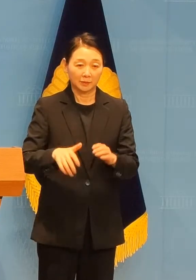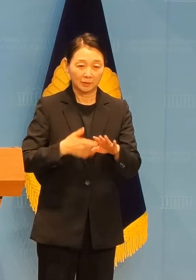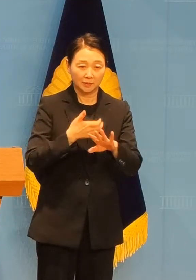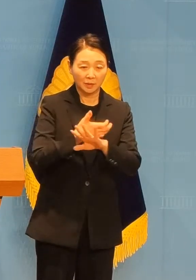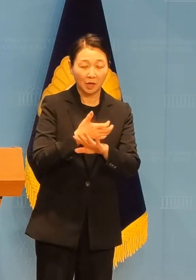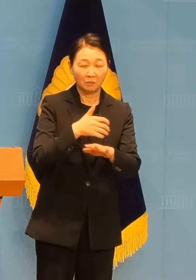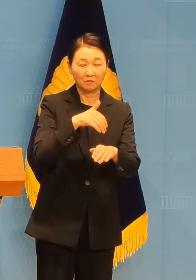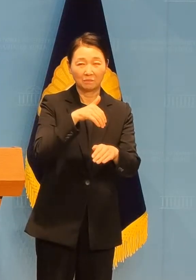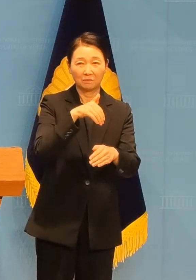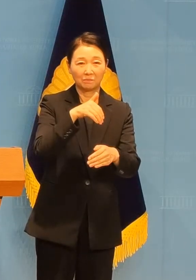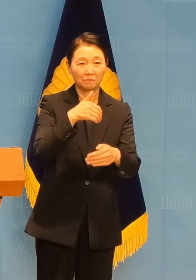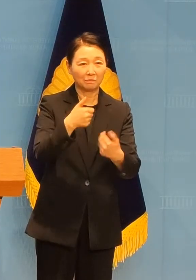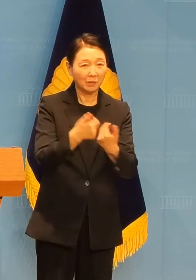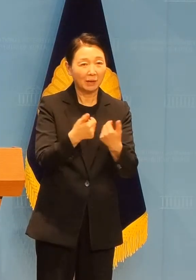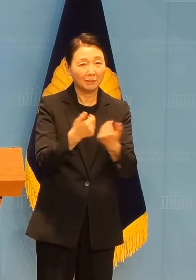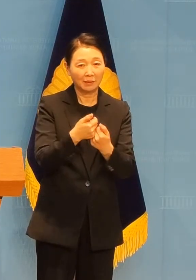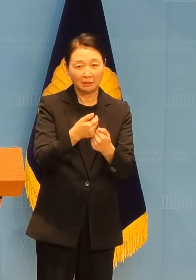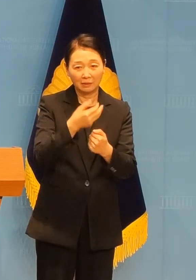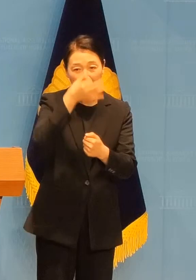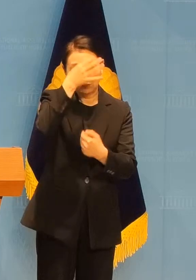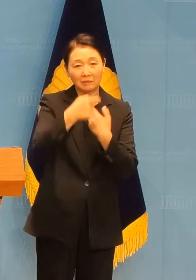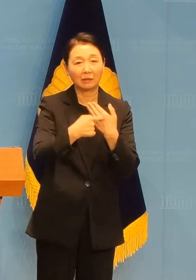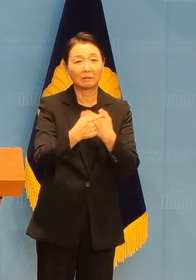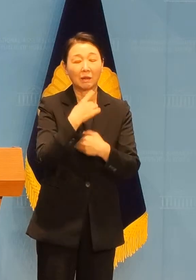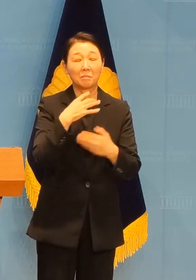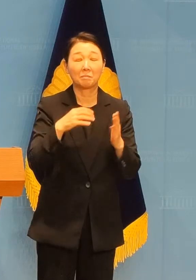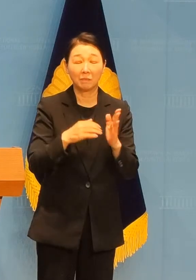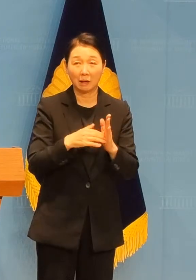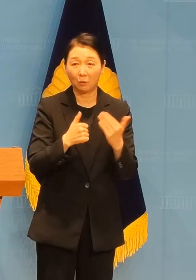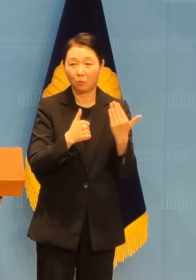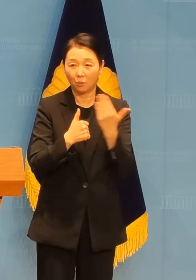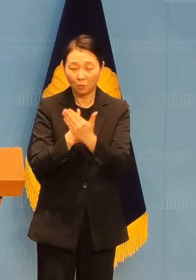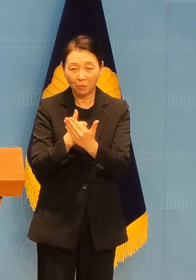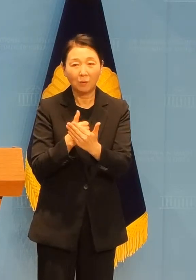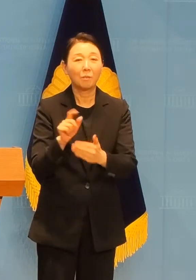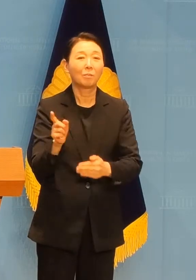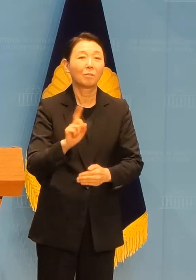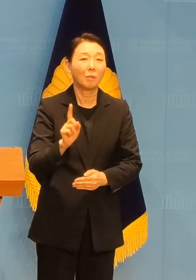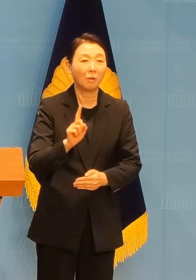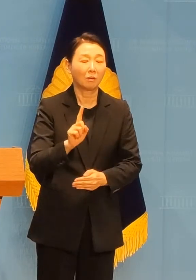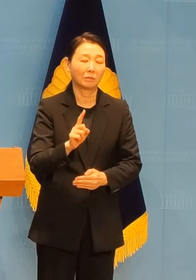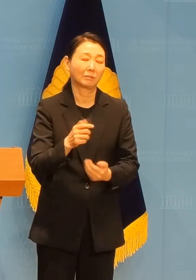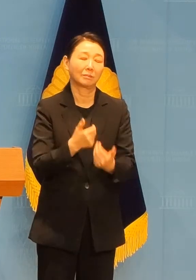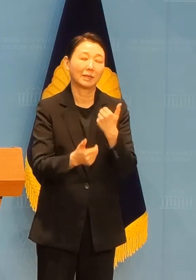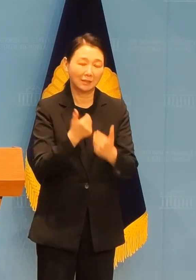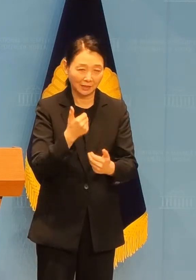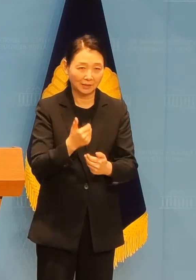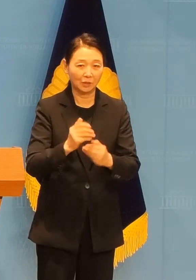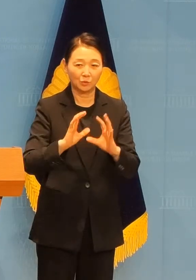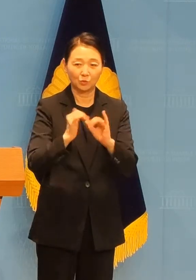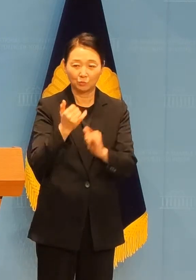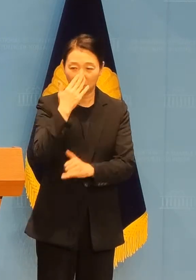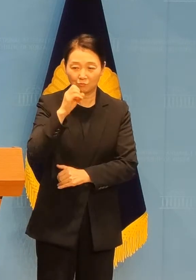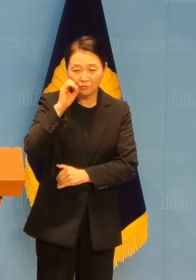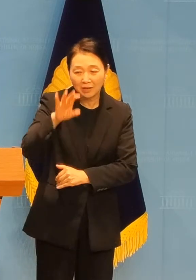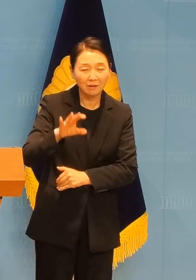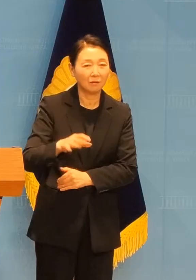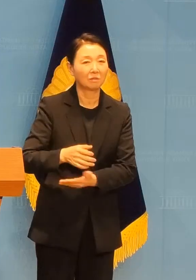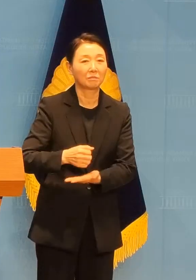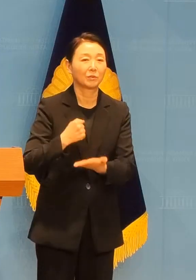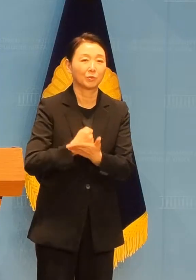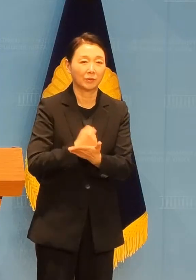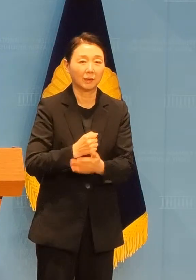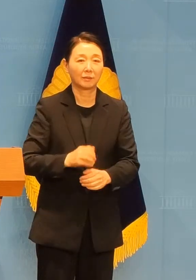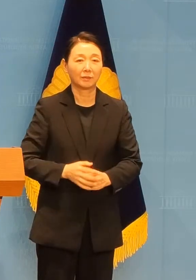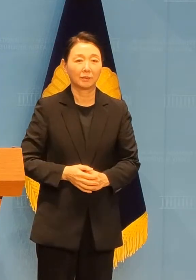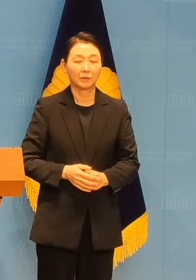개사과로, 계엄 옹호는 공천으로 답했는지요? 장동혁 대표의 국민 기만을 규탄합니다. 장동혁